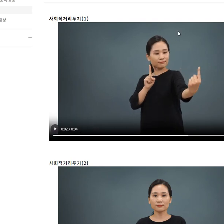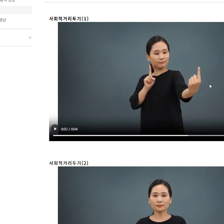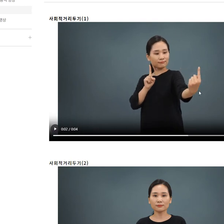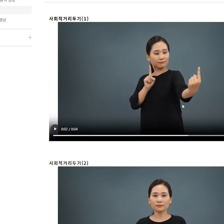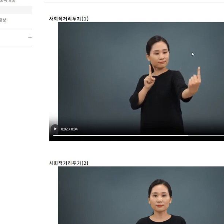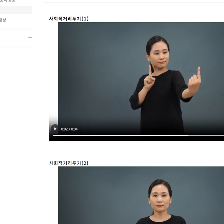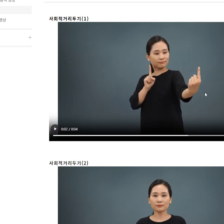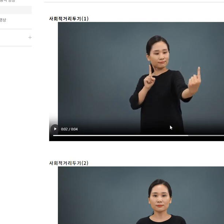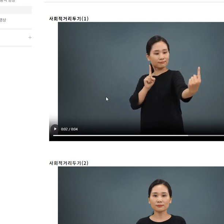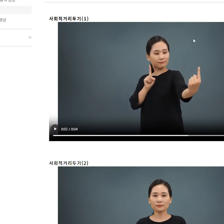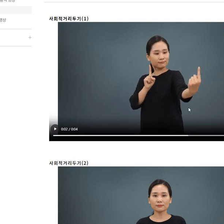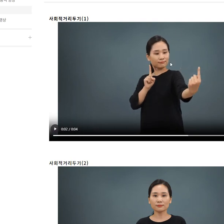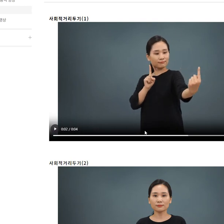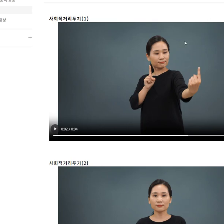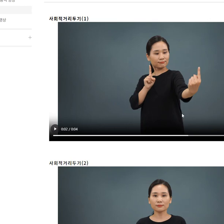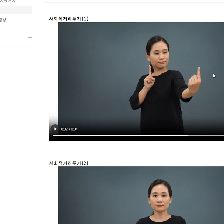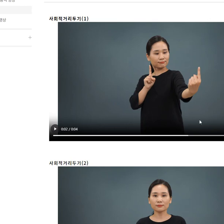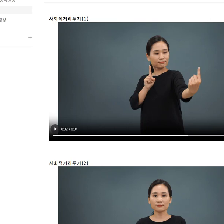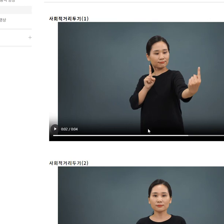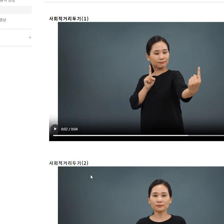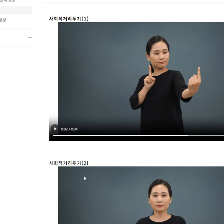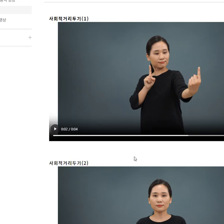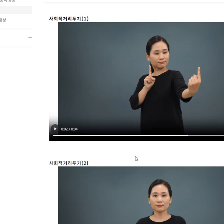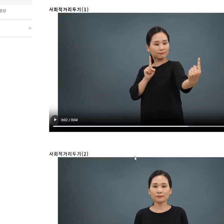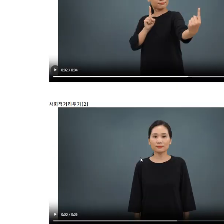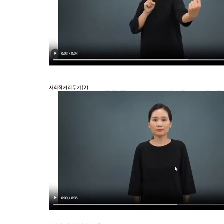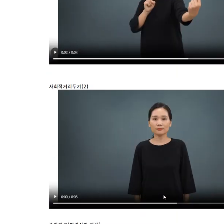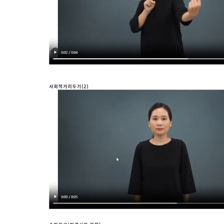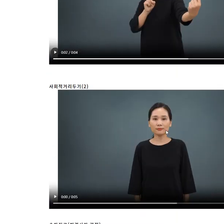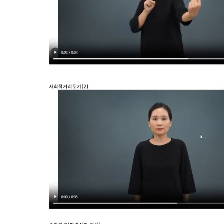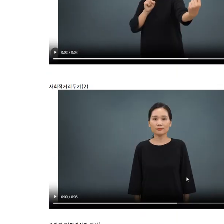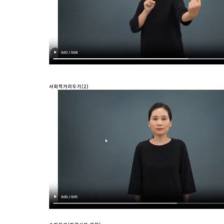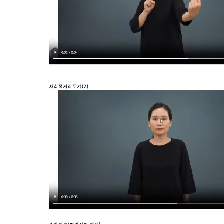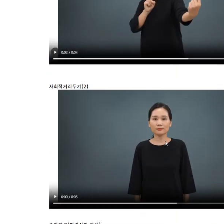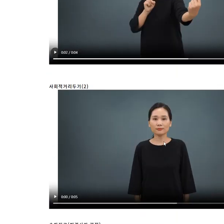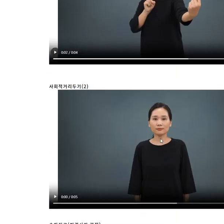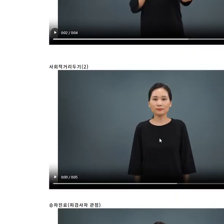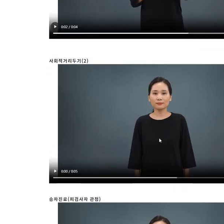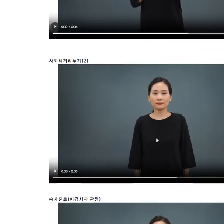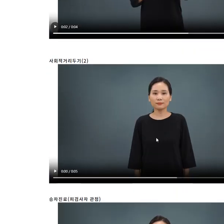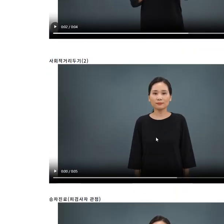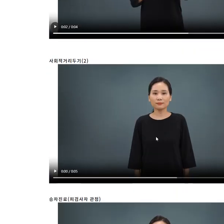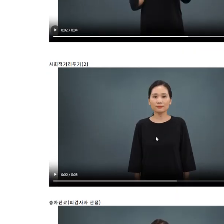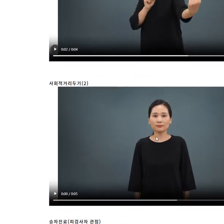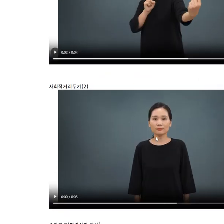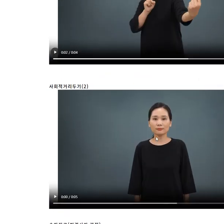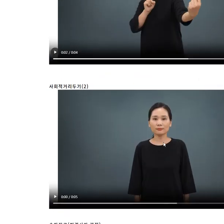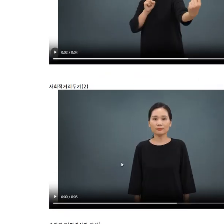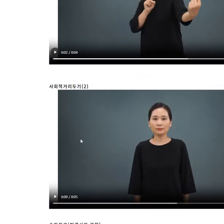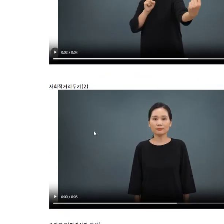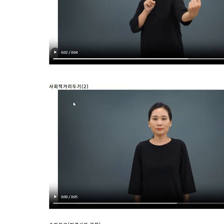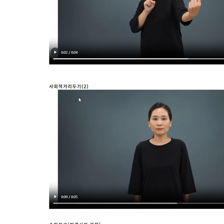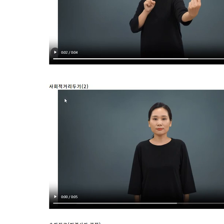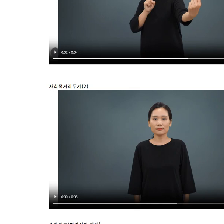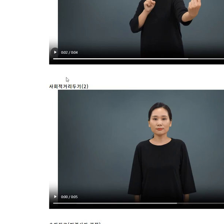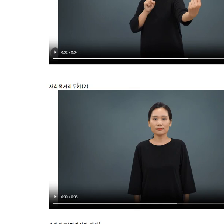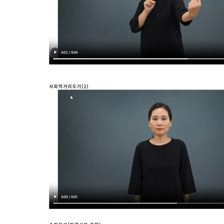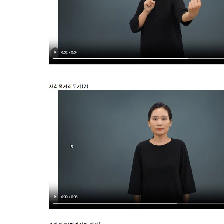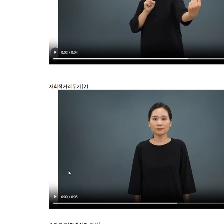멀리서 만나죠. 연속 동작이에요, 이거는. 근데 이거는 이 2번째 표현은 굉장히